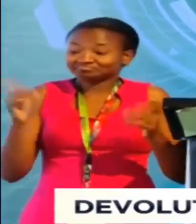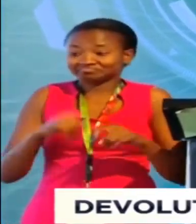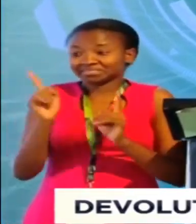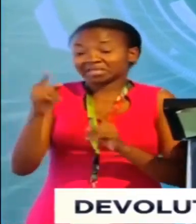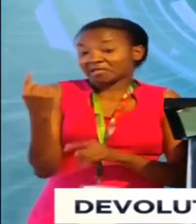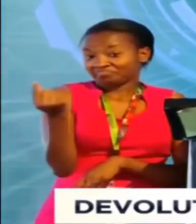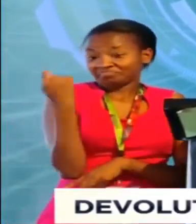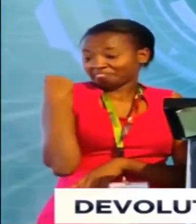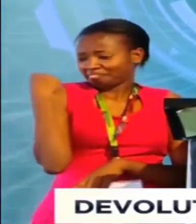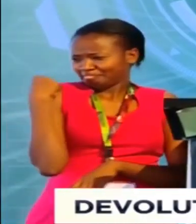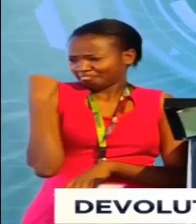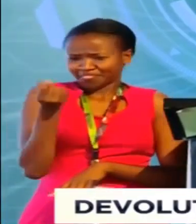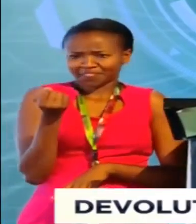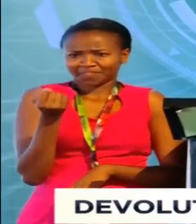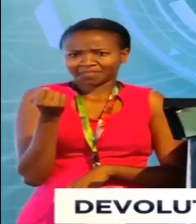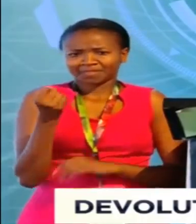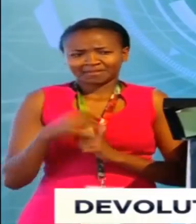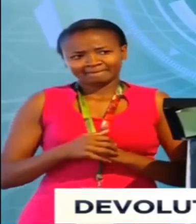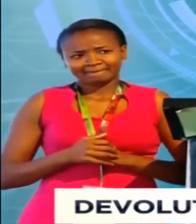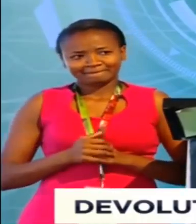Nilikuwa juzi